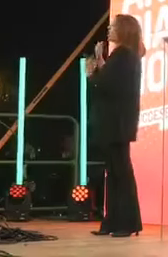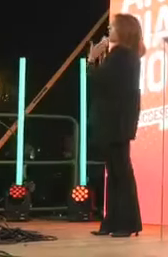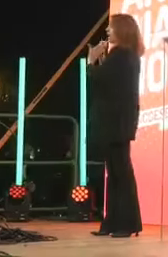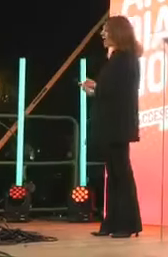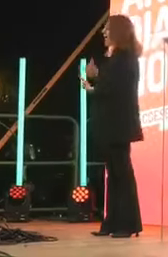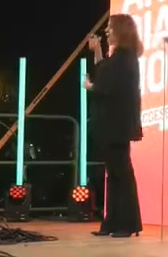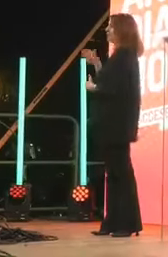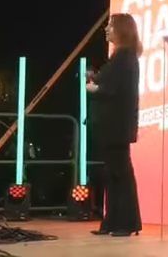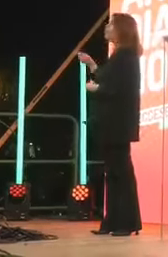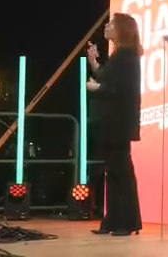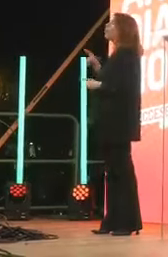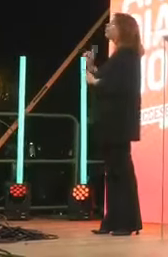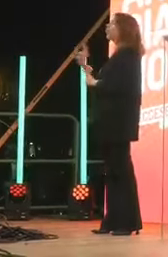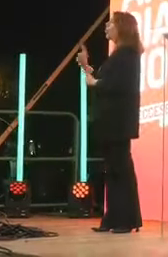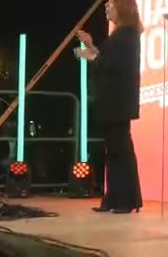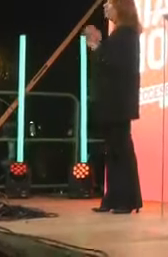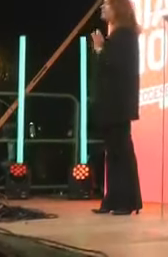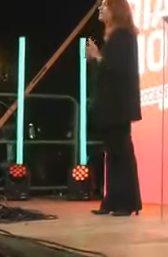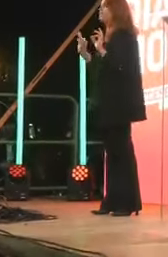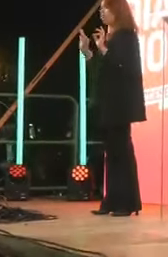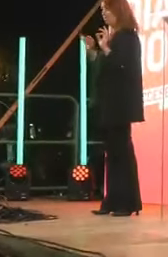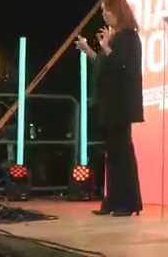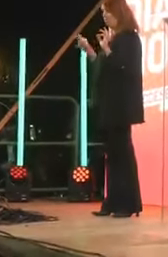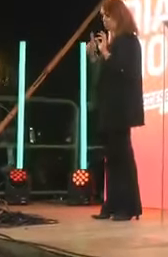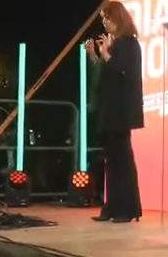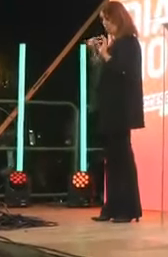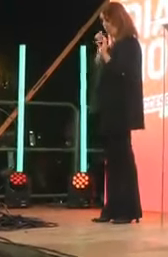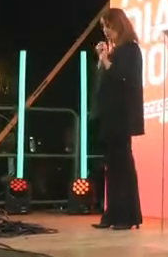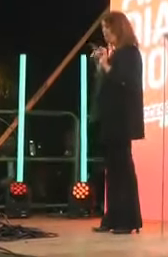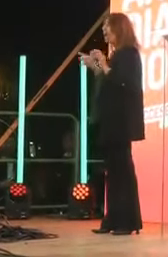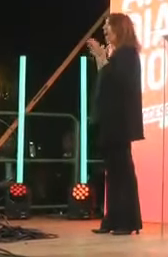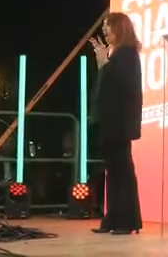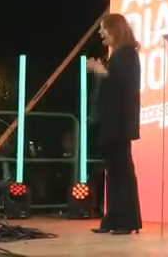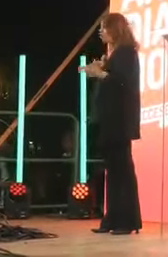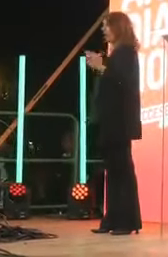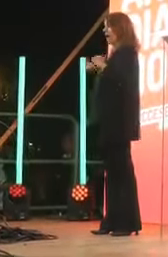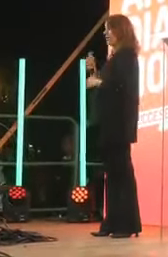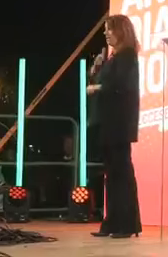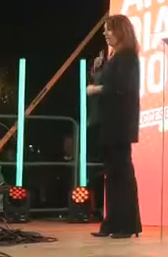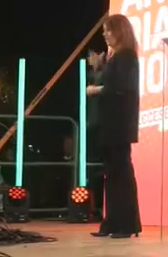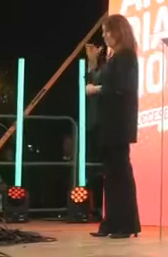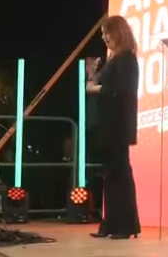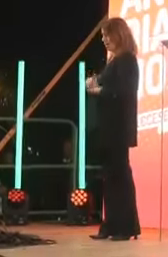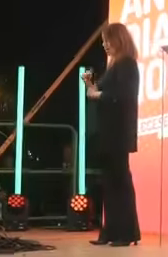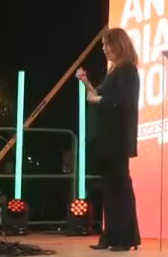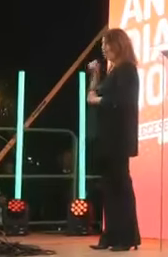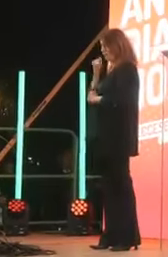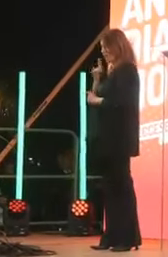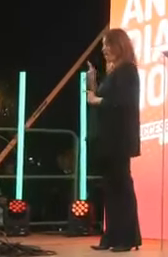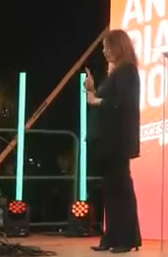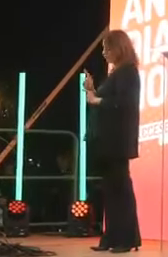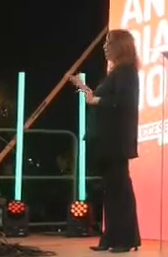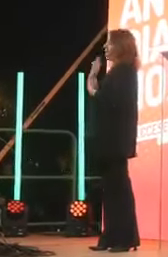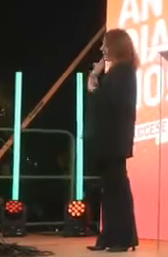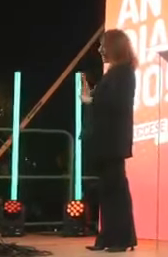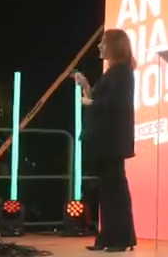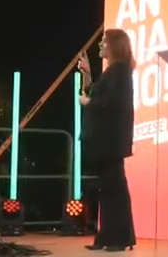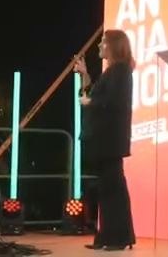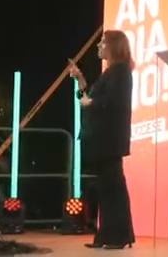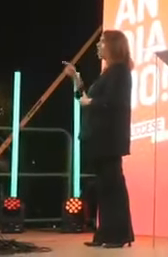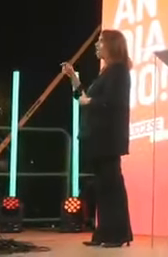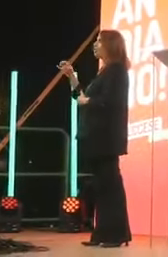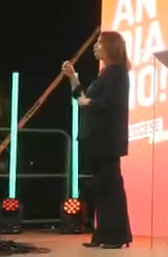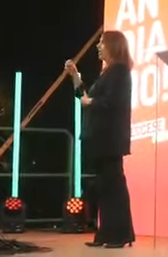la disponibilità non scontata che hai dato a candidarti a sindaco di Bari. Grazie Vito Leccese, grazie.